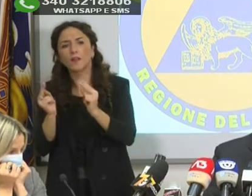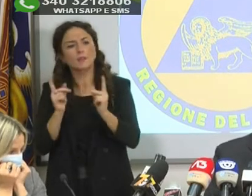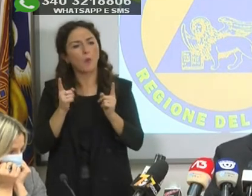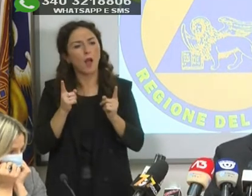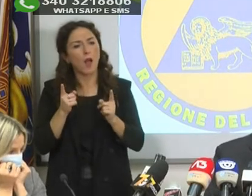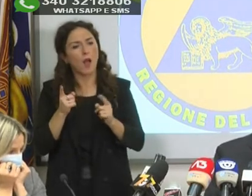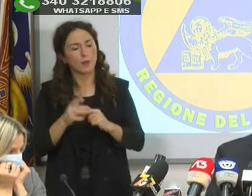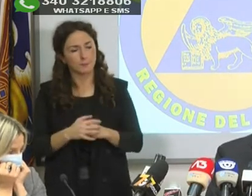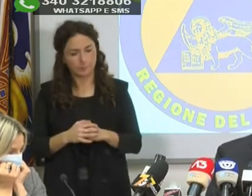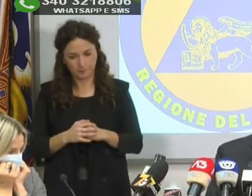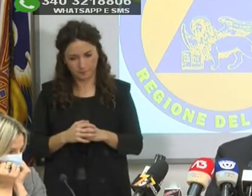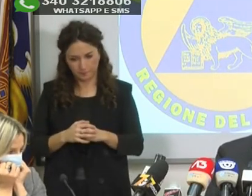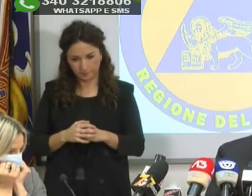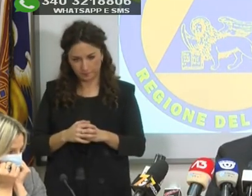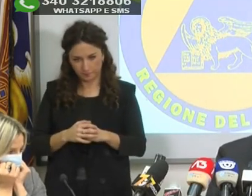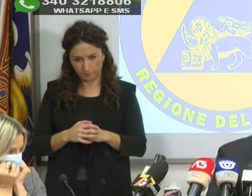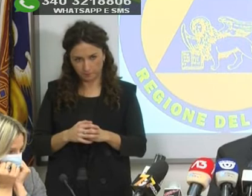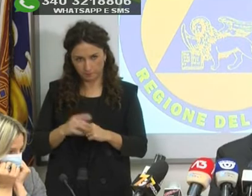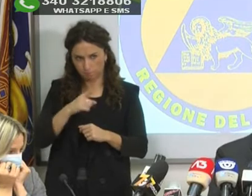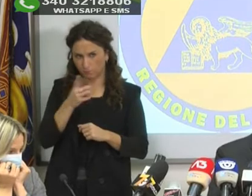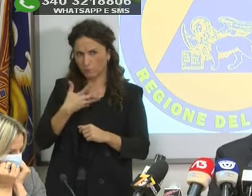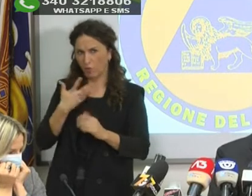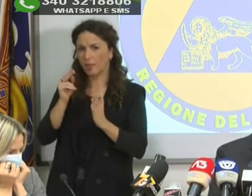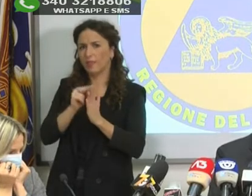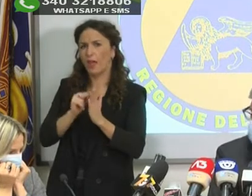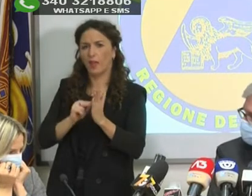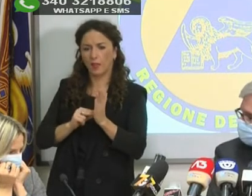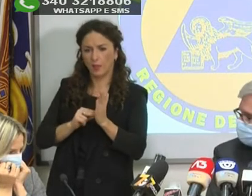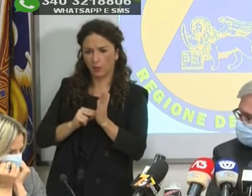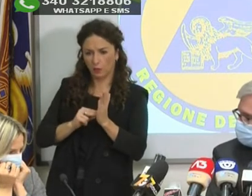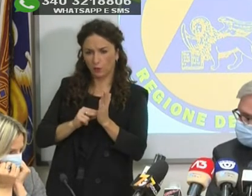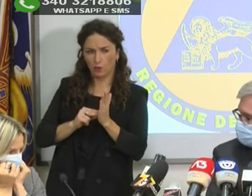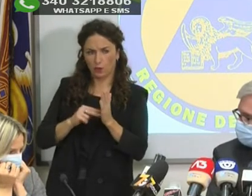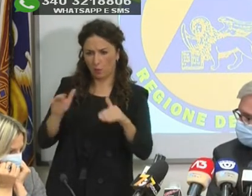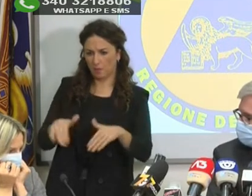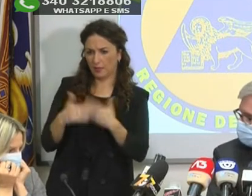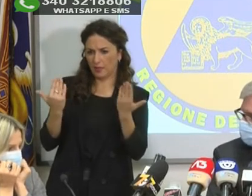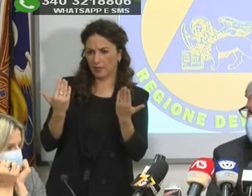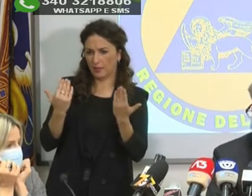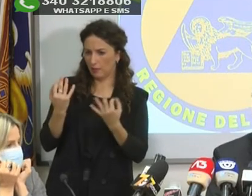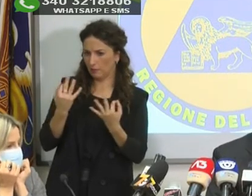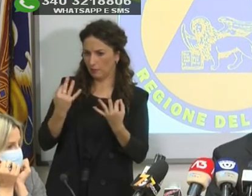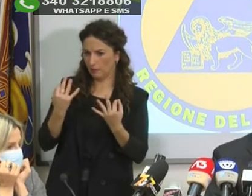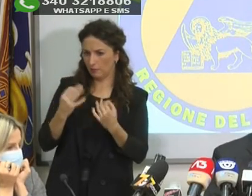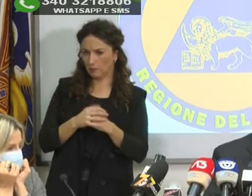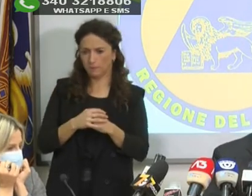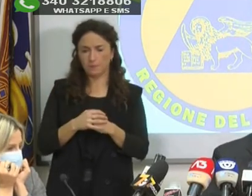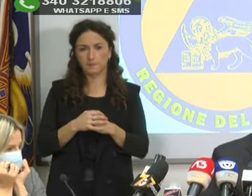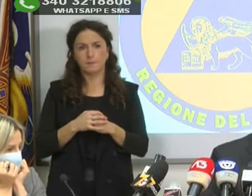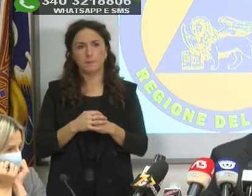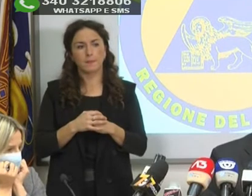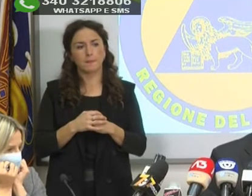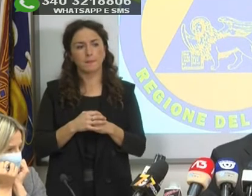siamo? Ma guardate, voi avete il dato del report, no? Di stamattina, quello